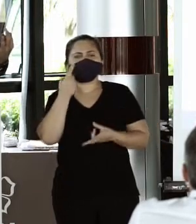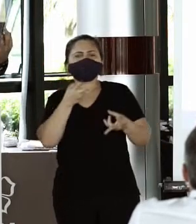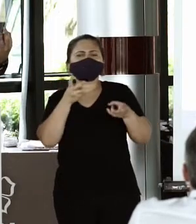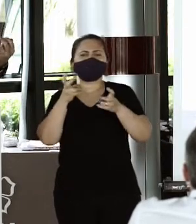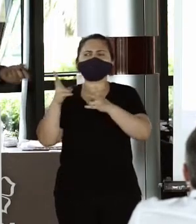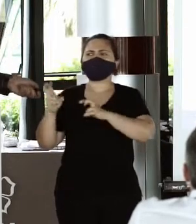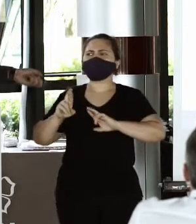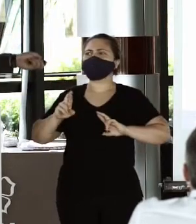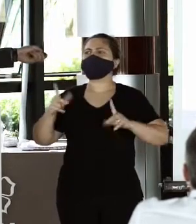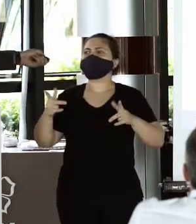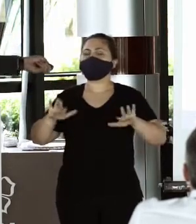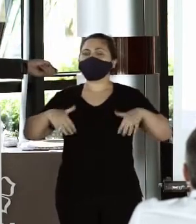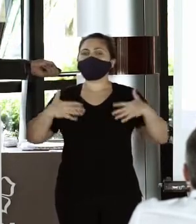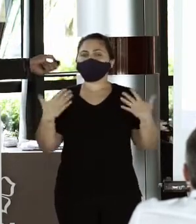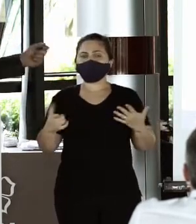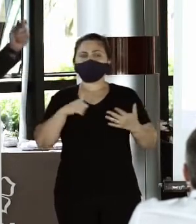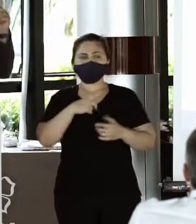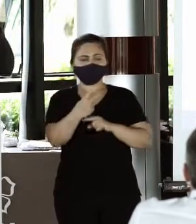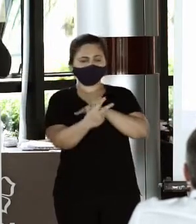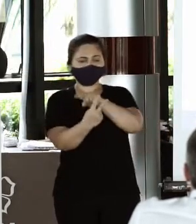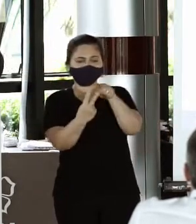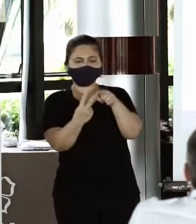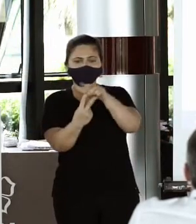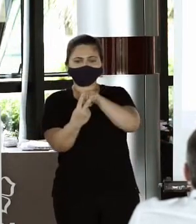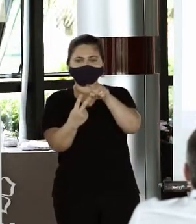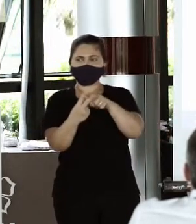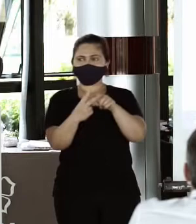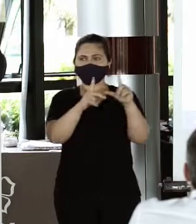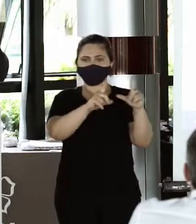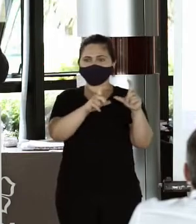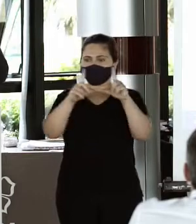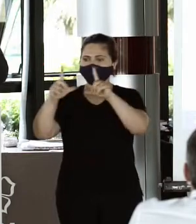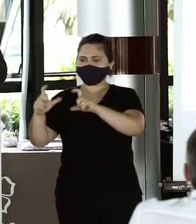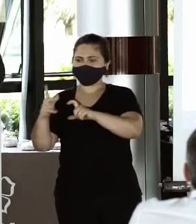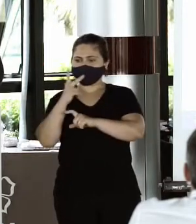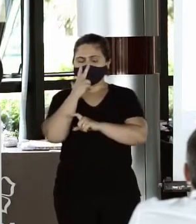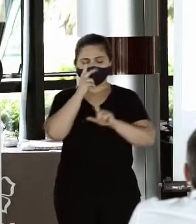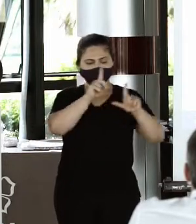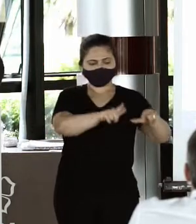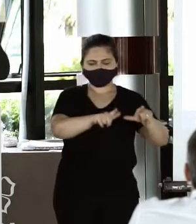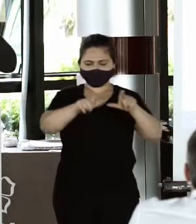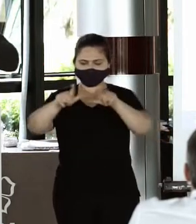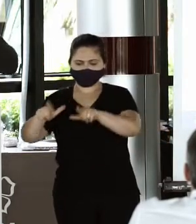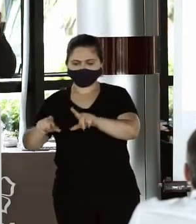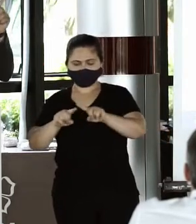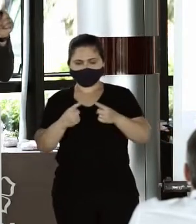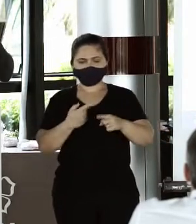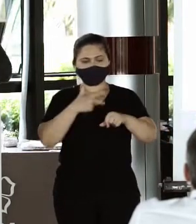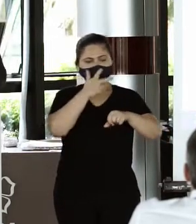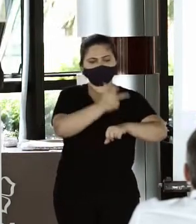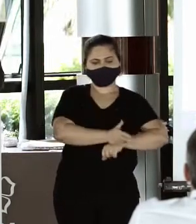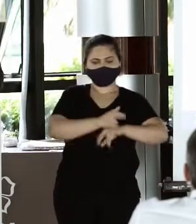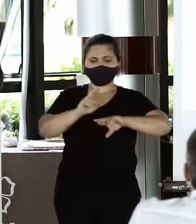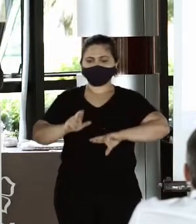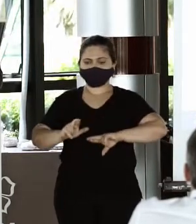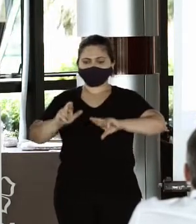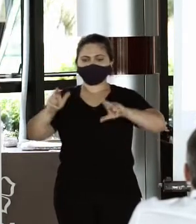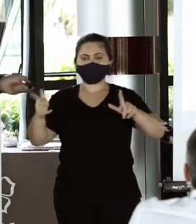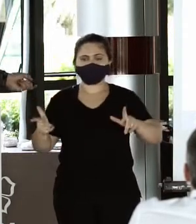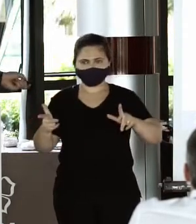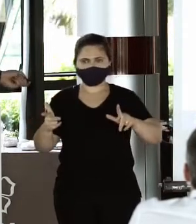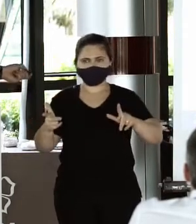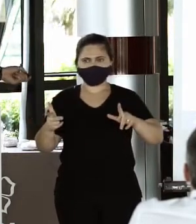agora a diferença. Então, aqui eu tenho duas fotos do mesmo local, porém com câmeras térmicas